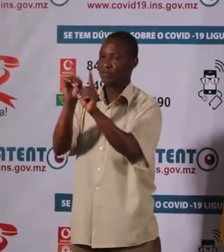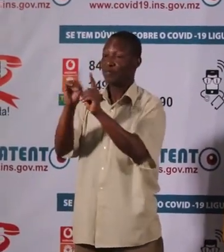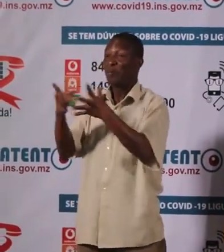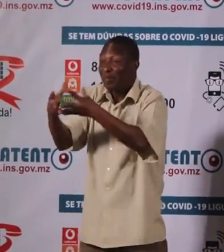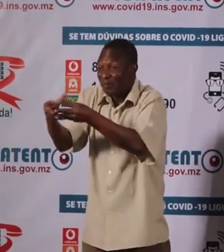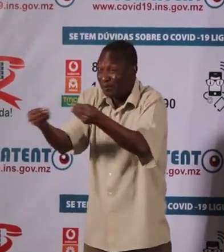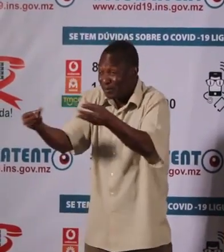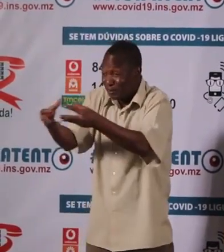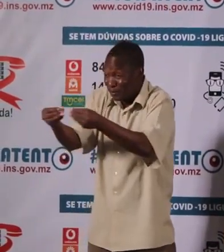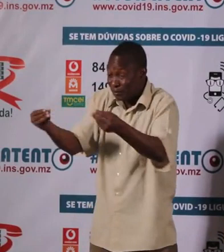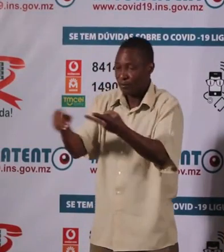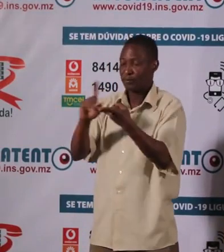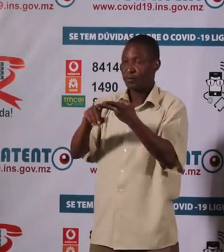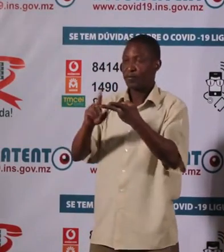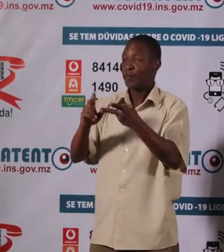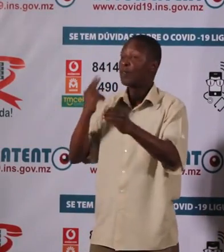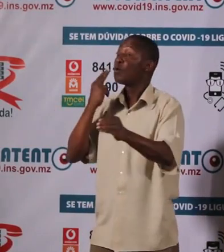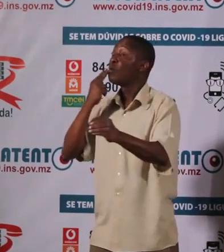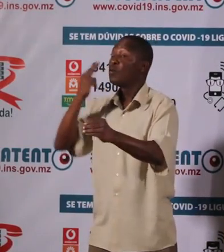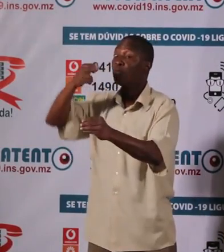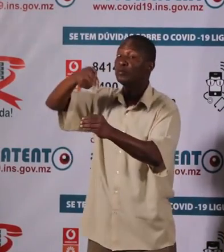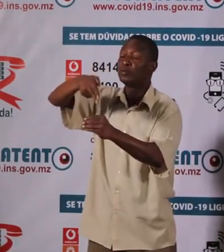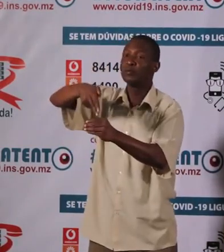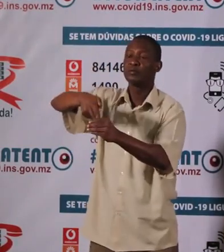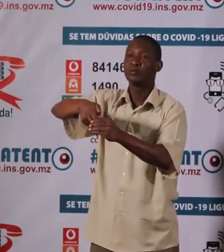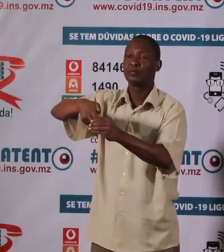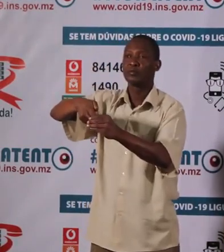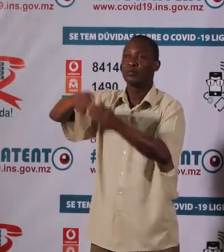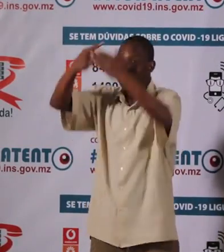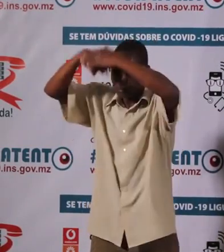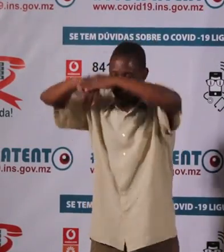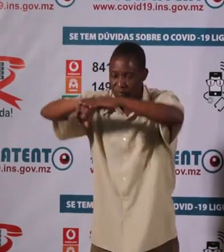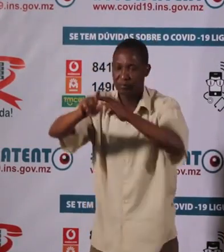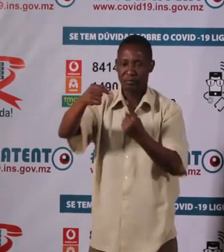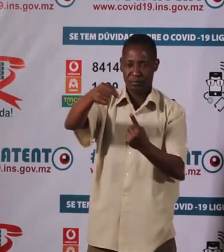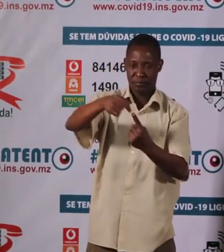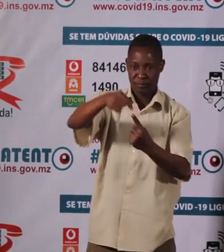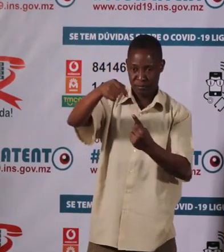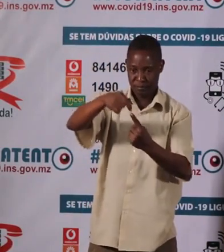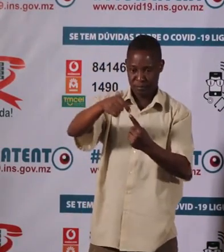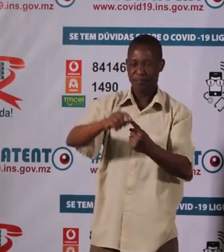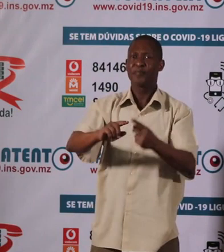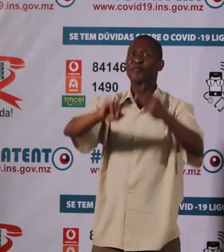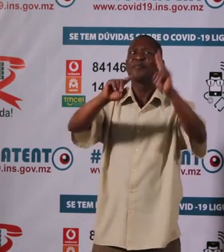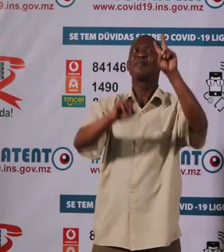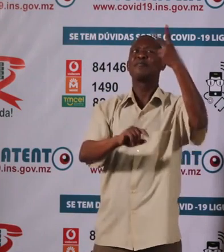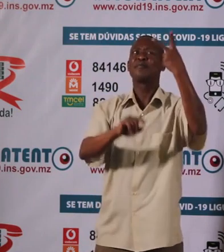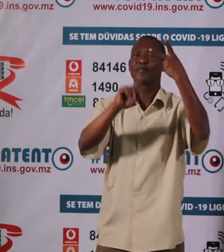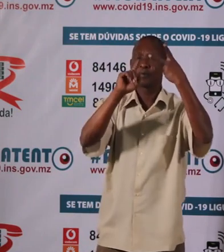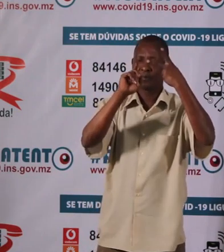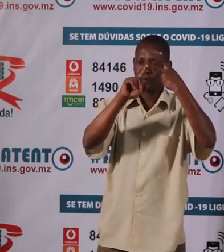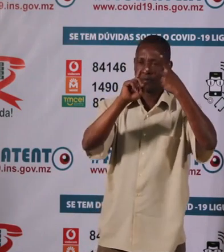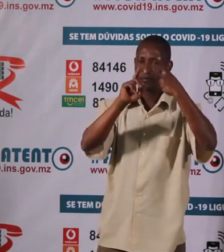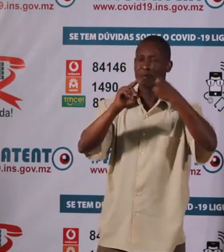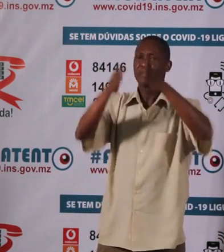do combustível necessário para fazer essas operações. Um doente, a segunda categoria seria um doente